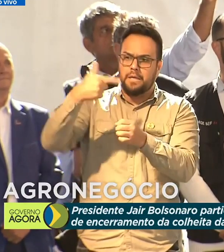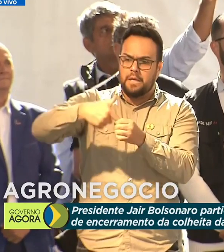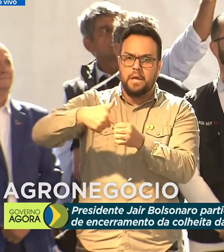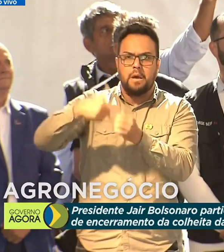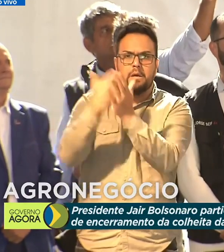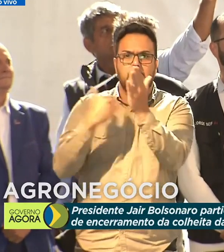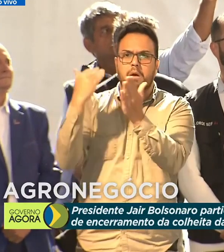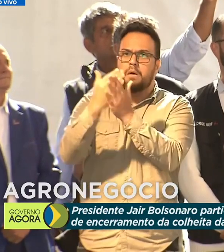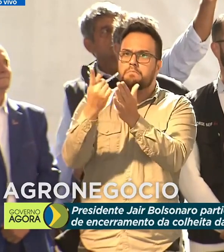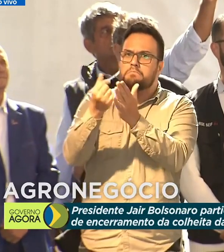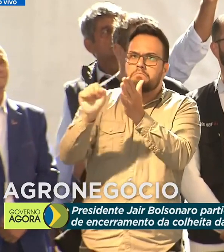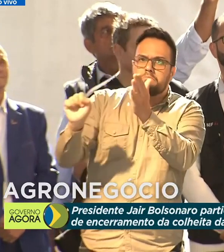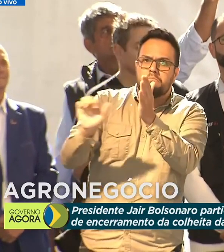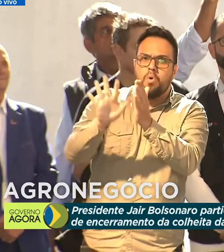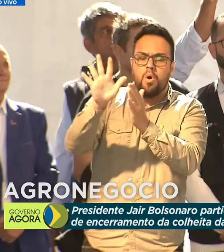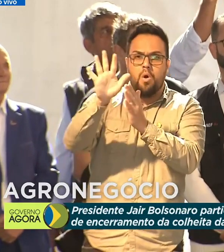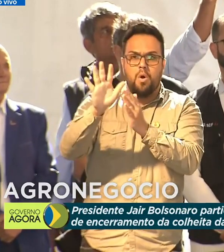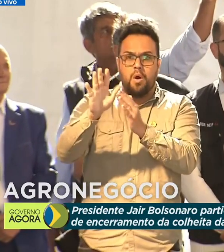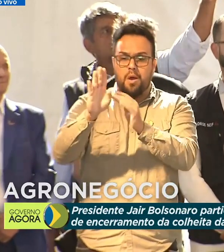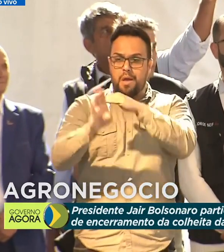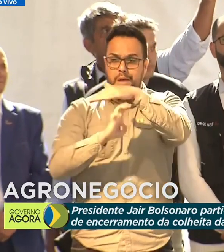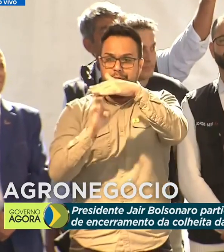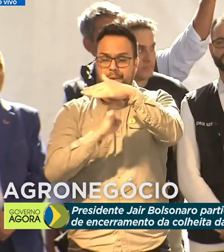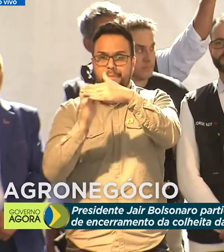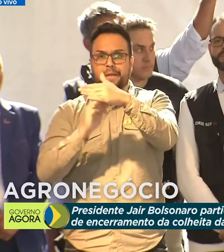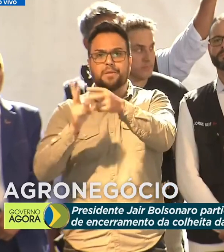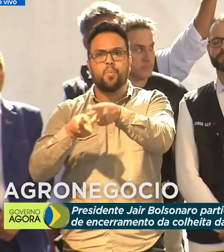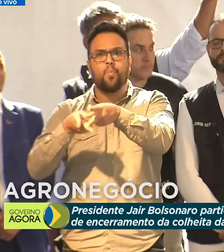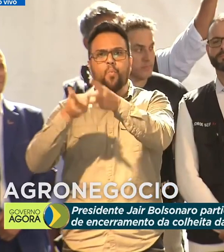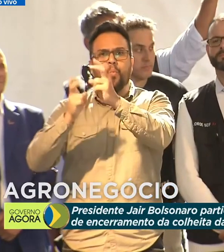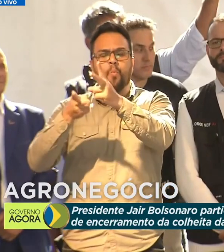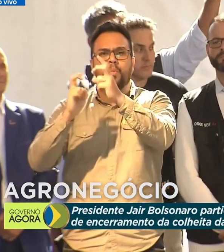empresa que fatura dezenas de bilhões de